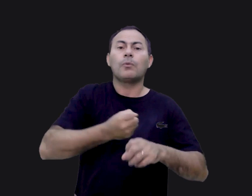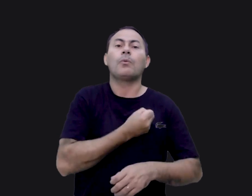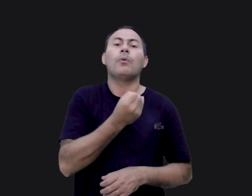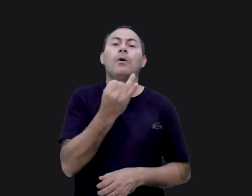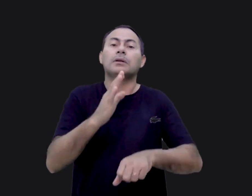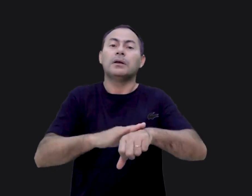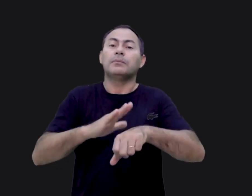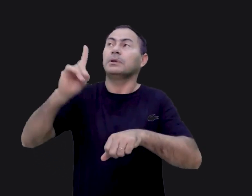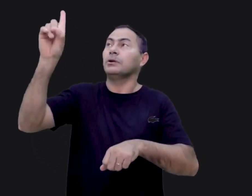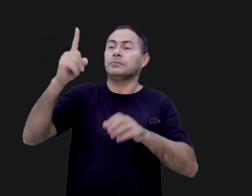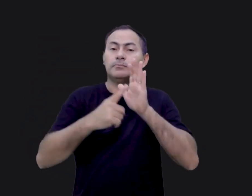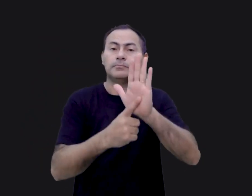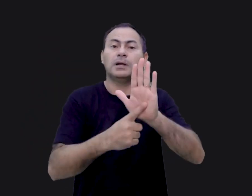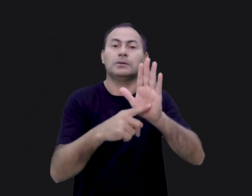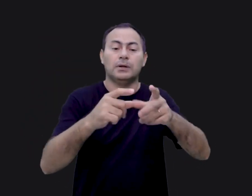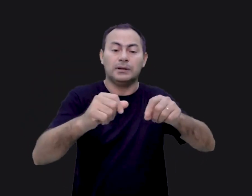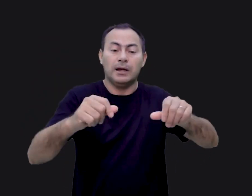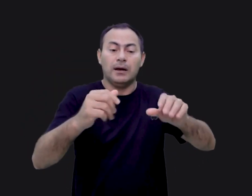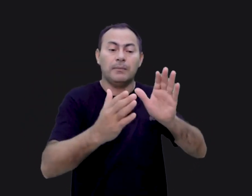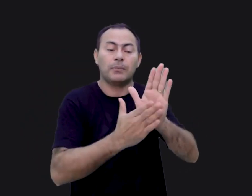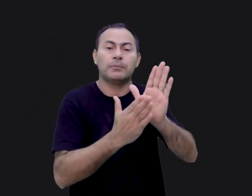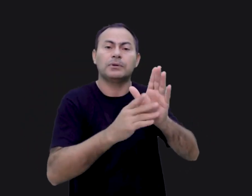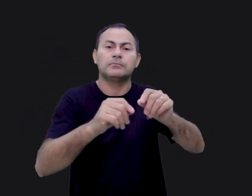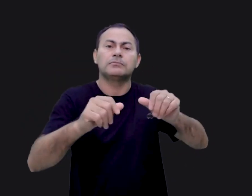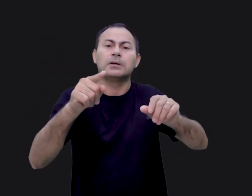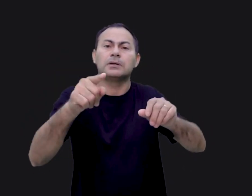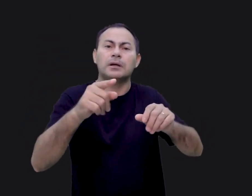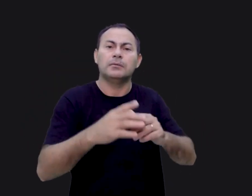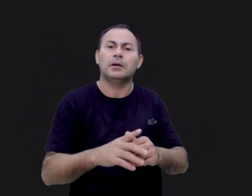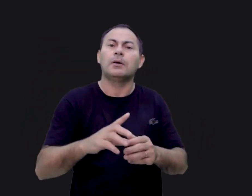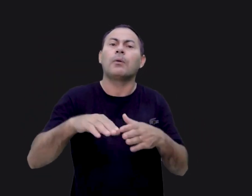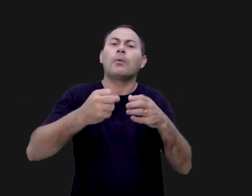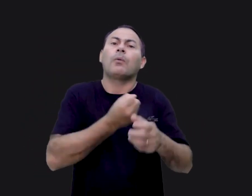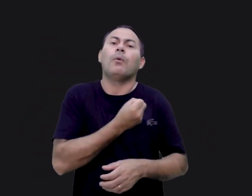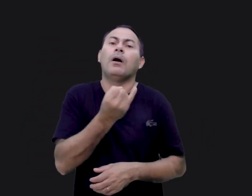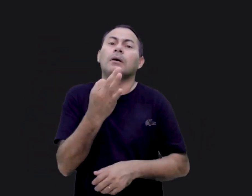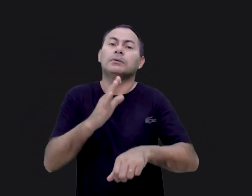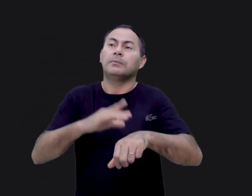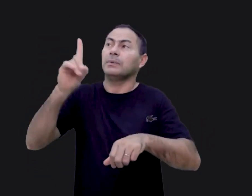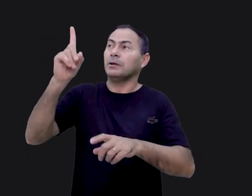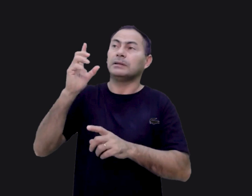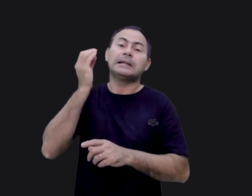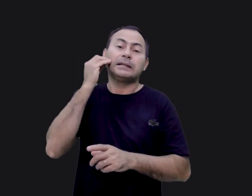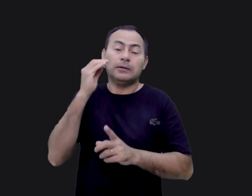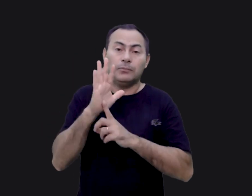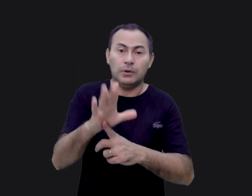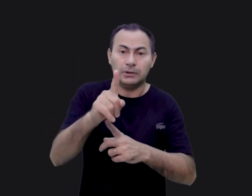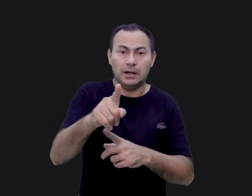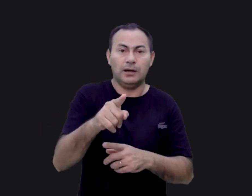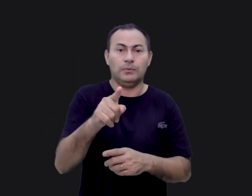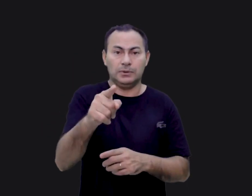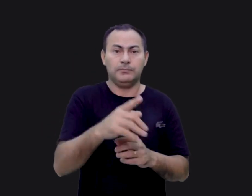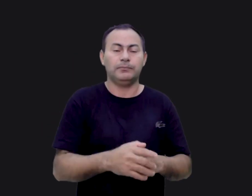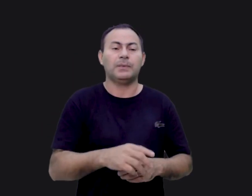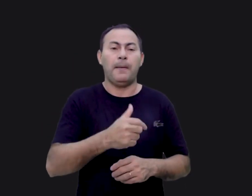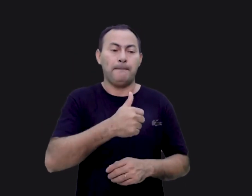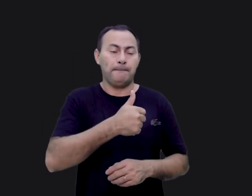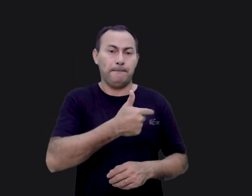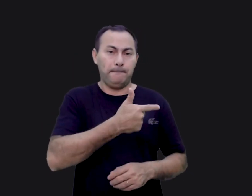começou a mostrar a sua terra prometida a você? Há quanto tempo Deus tem tentado mostrar para você o que o apóstolo Paulo chama de a